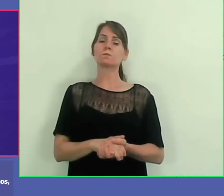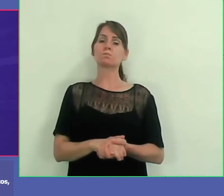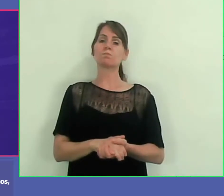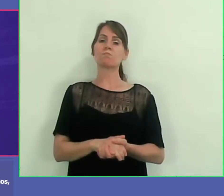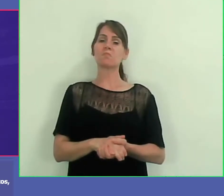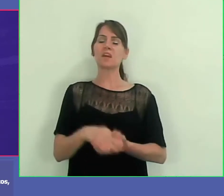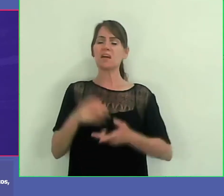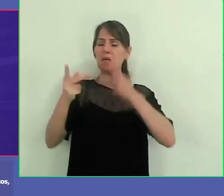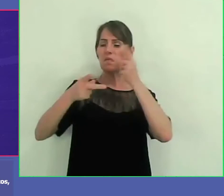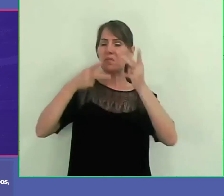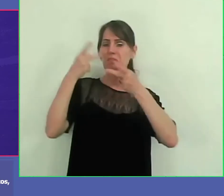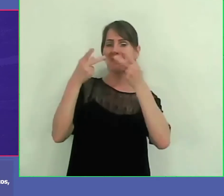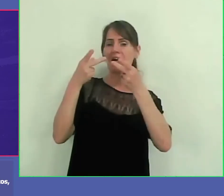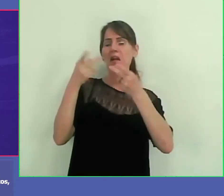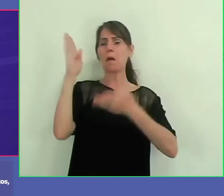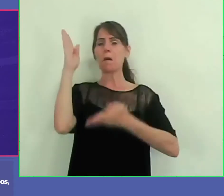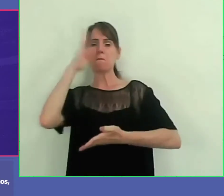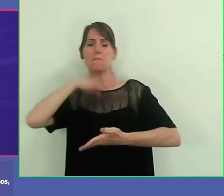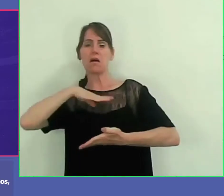blasfemos,